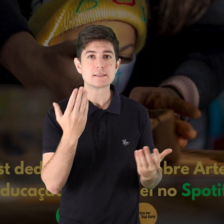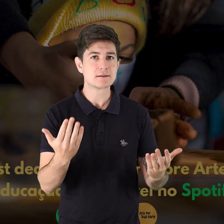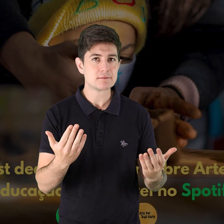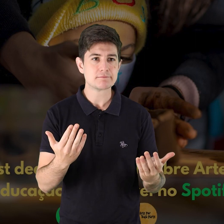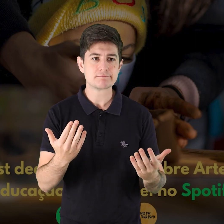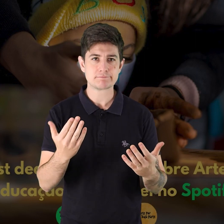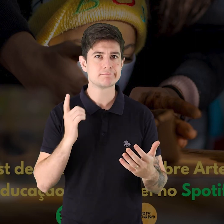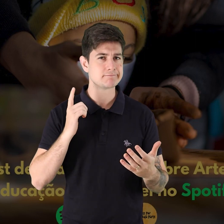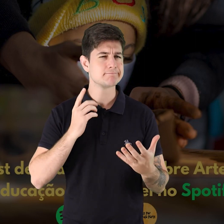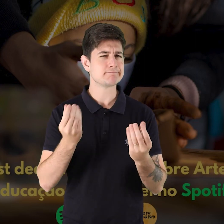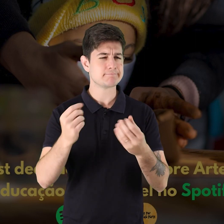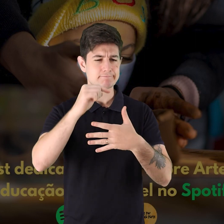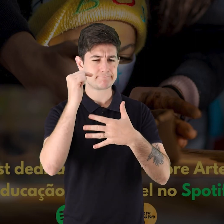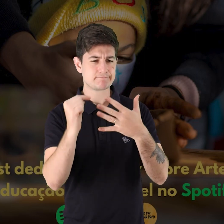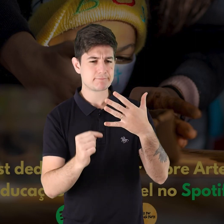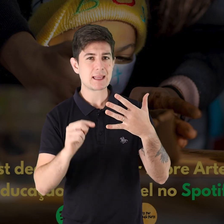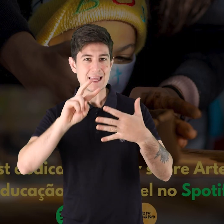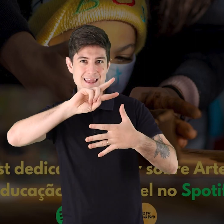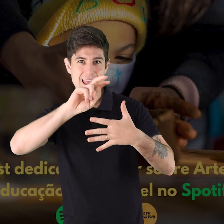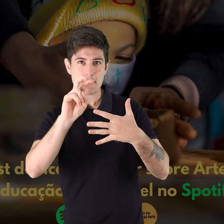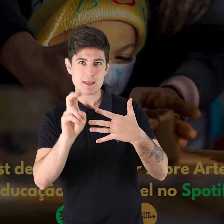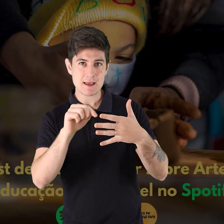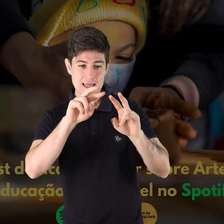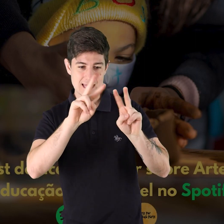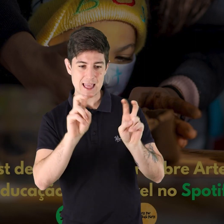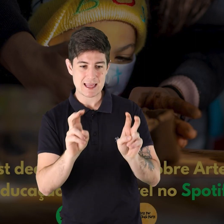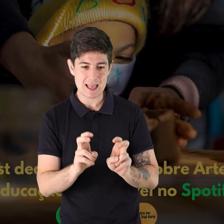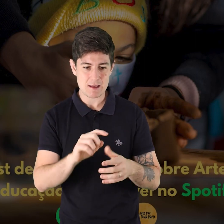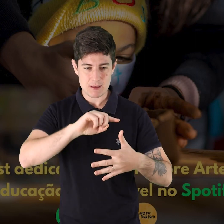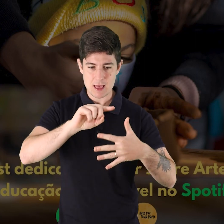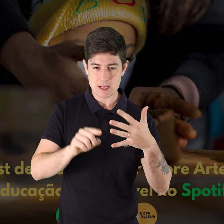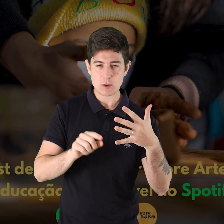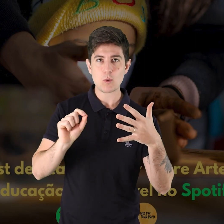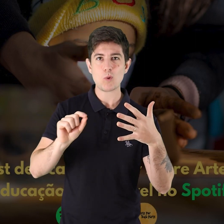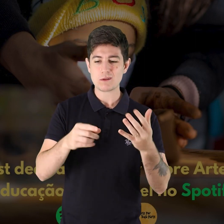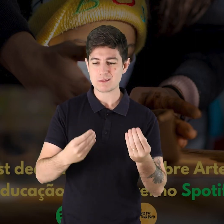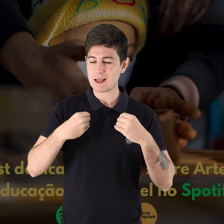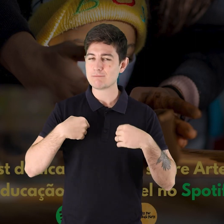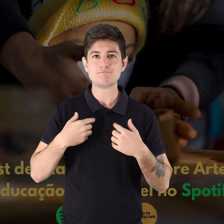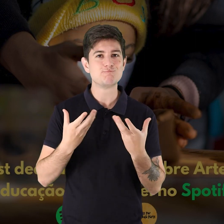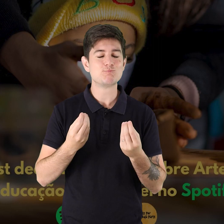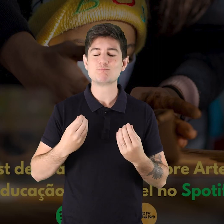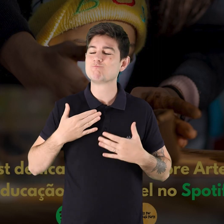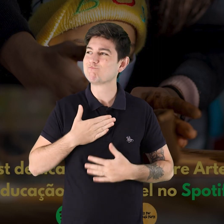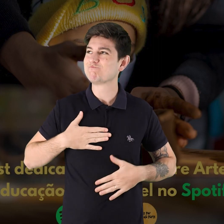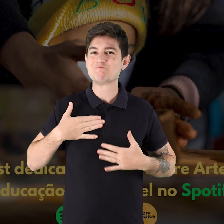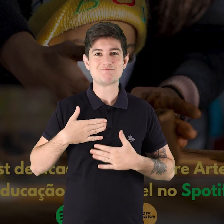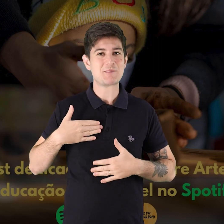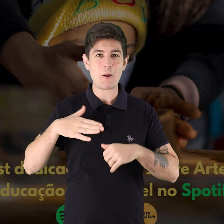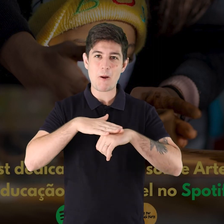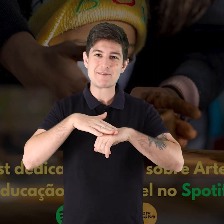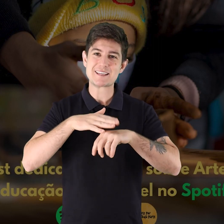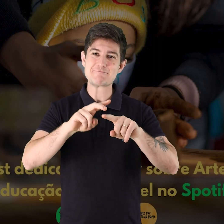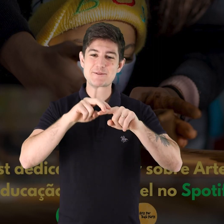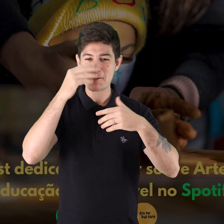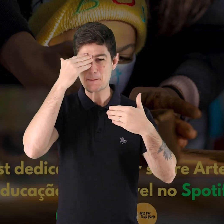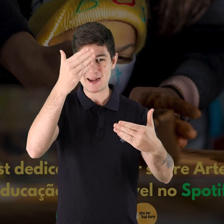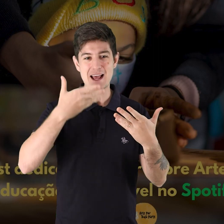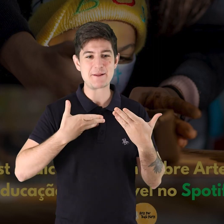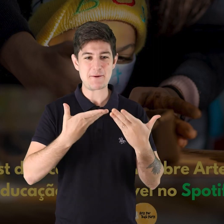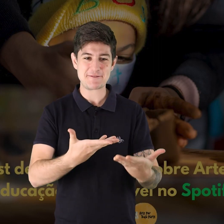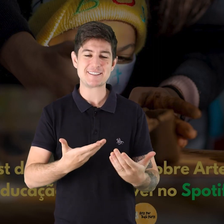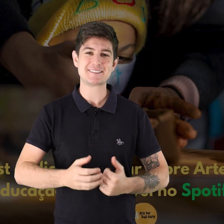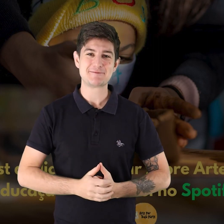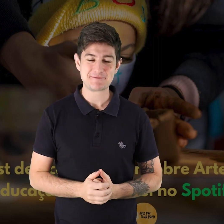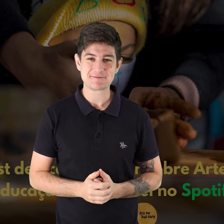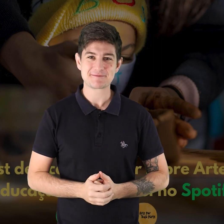o esporte, a nutrição. Então, envolver essas temáticas, elas trazem, assim, para mim, muito prazer para